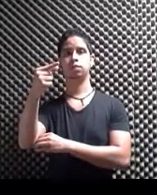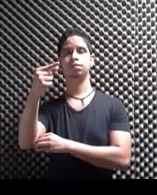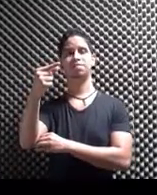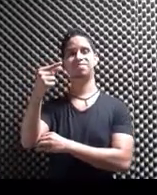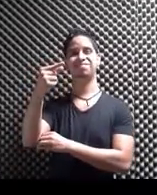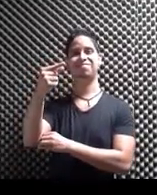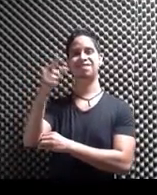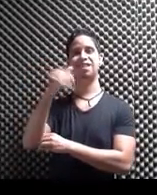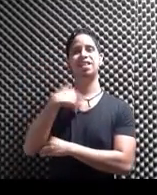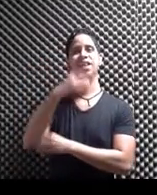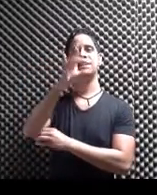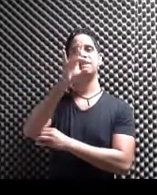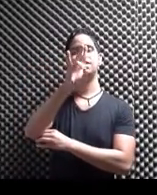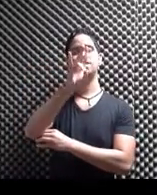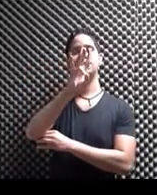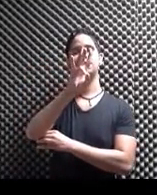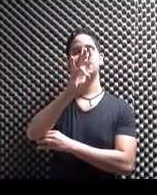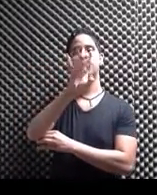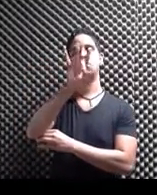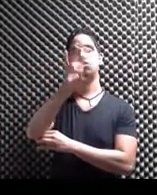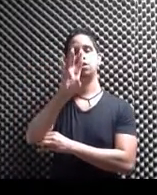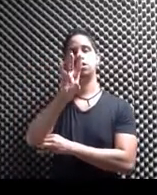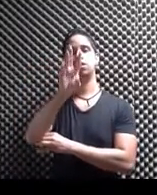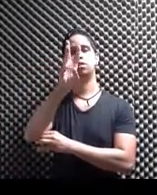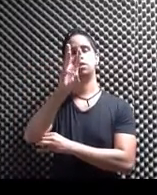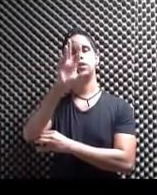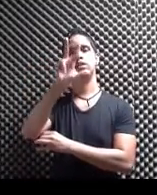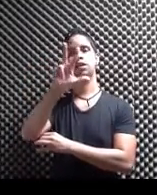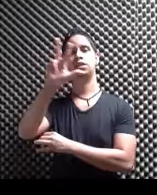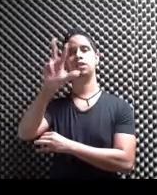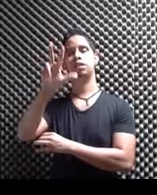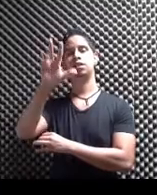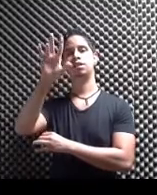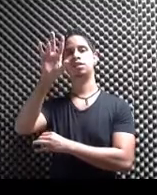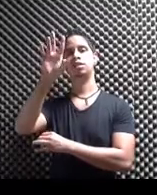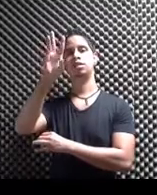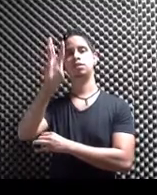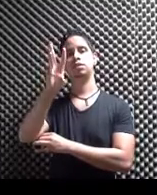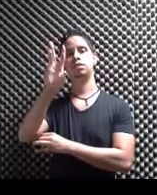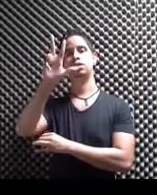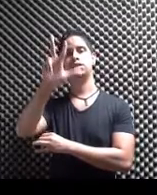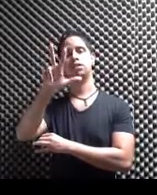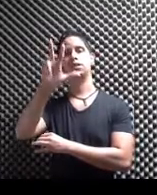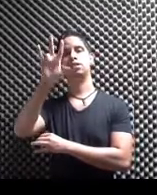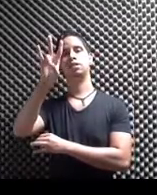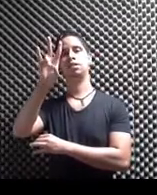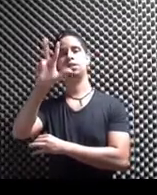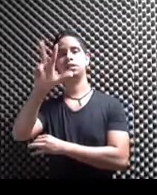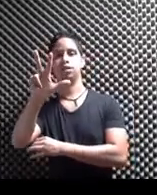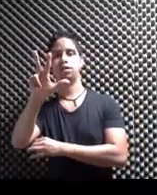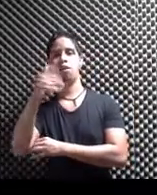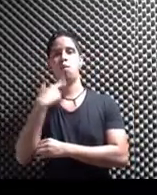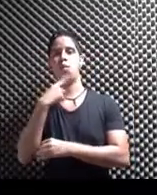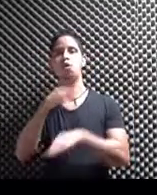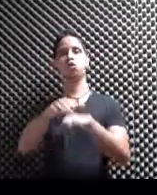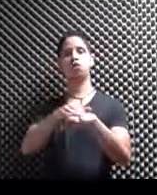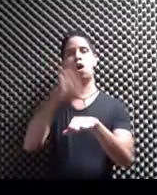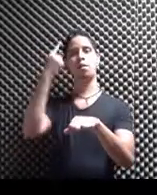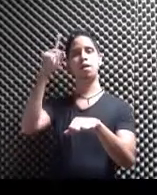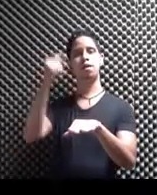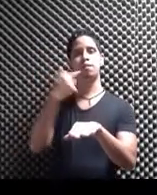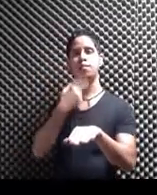llegamos ok 787-633-6373 yo voy suavecito para que el José lo me pueda seguir